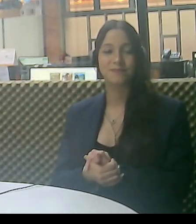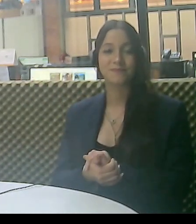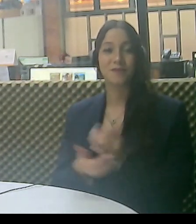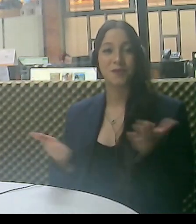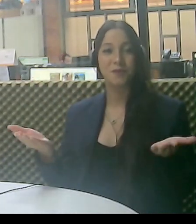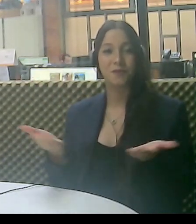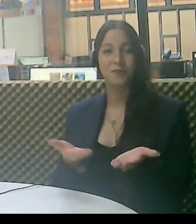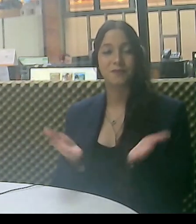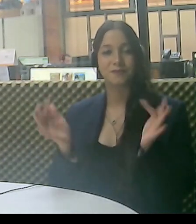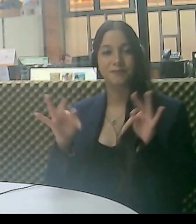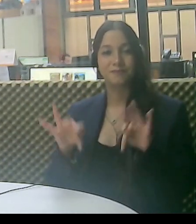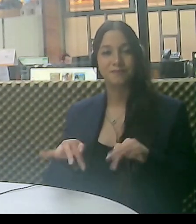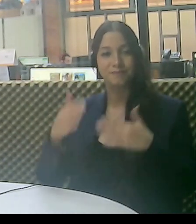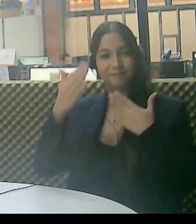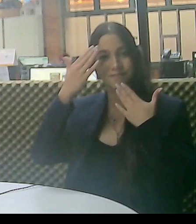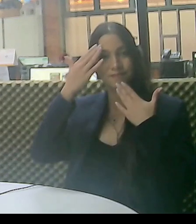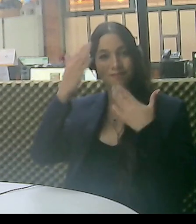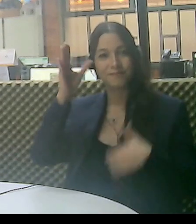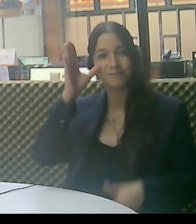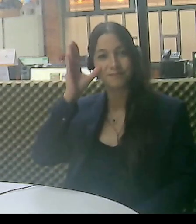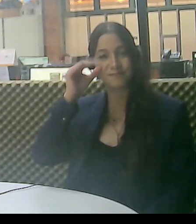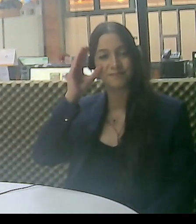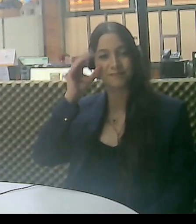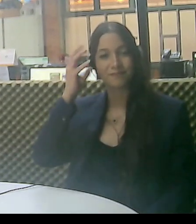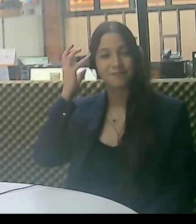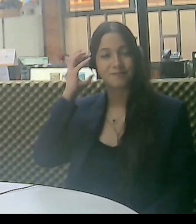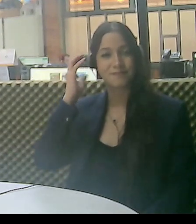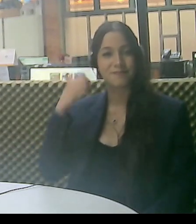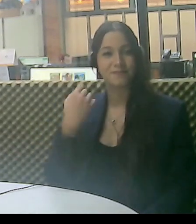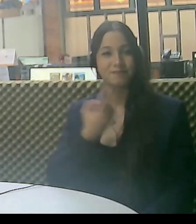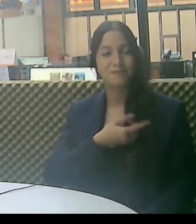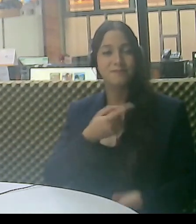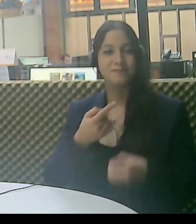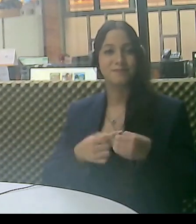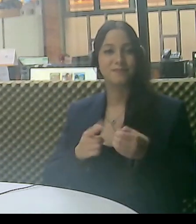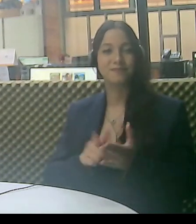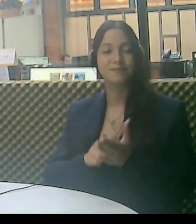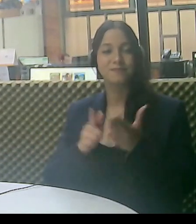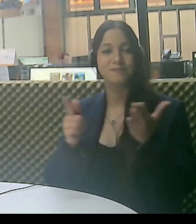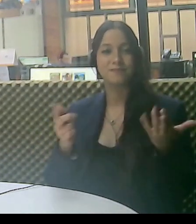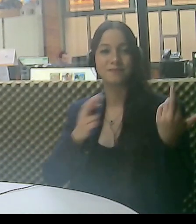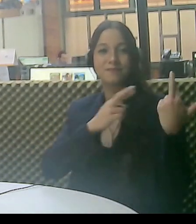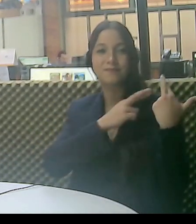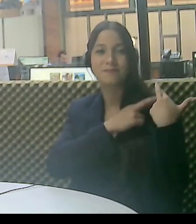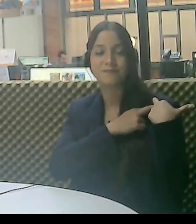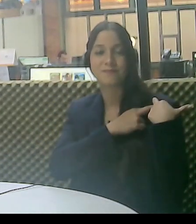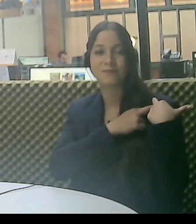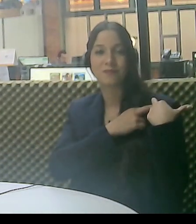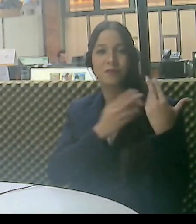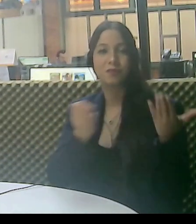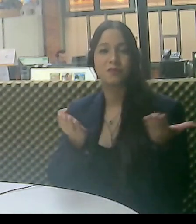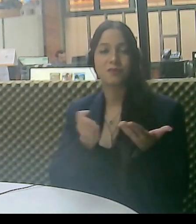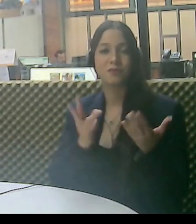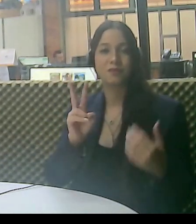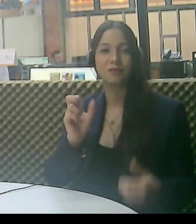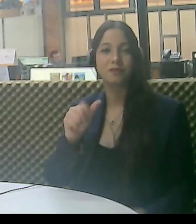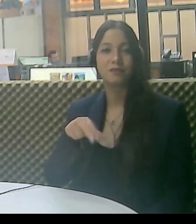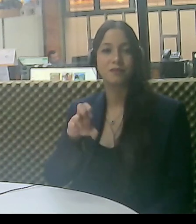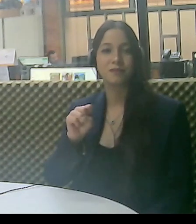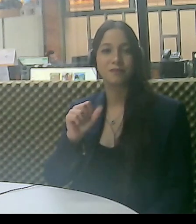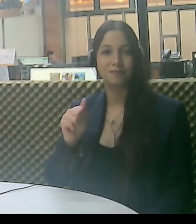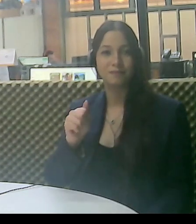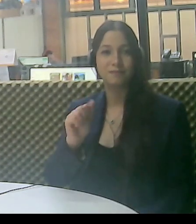E a edição de hoje fica por aqui. Obrigado pela sua audiência, Rádio Nossa Cidade. Jornalista responsável pela edição,